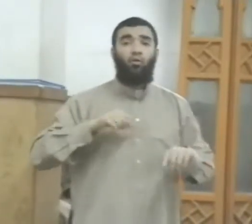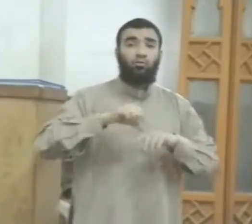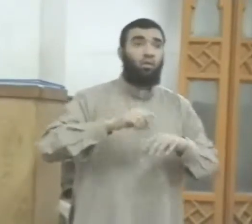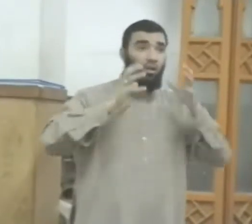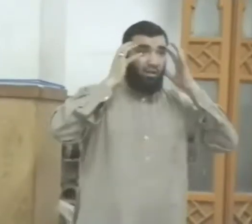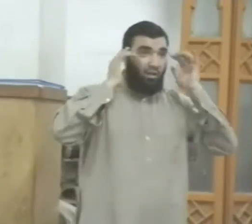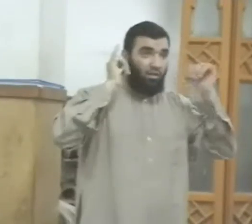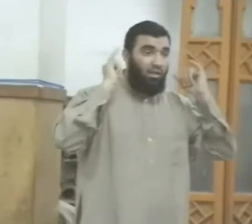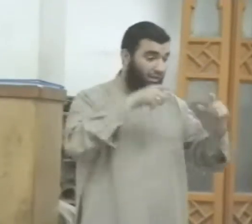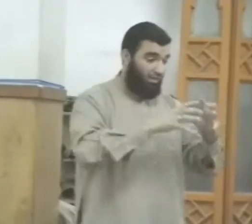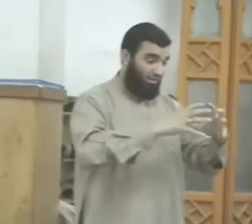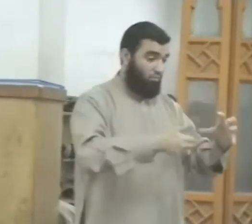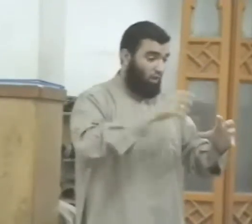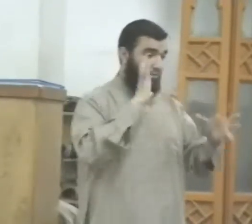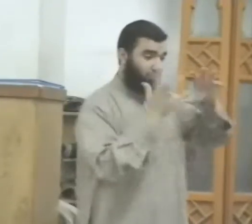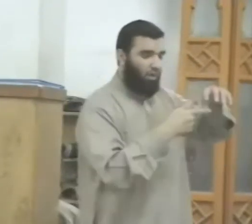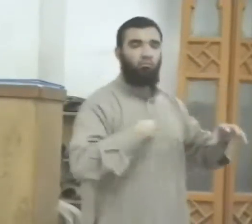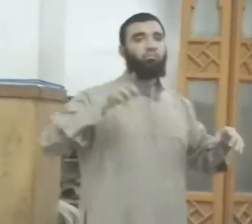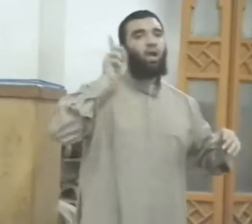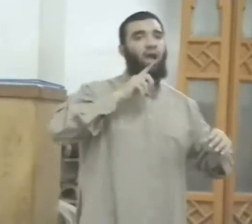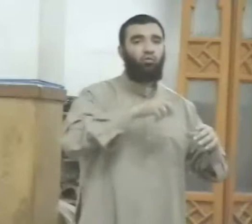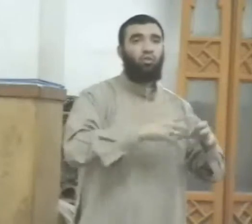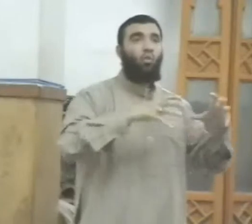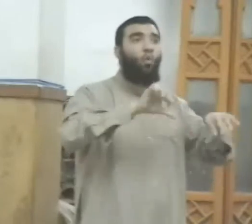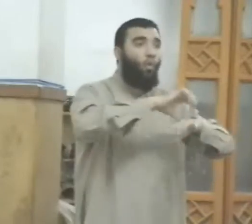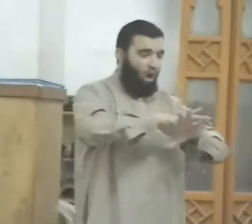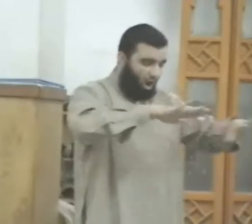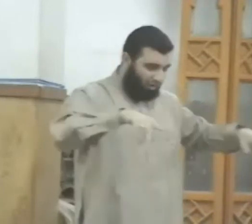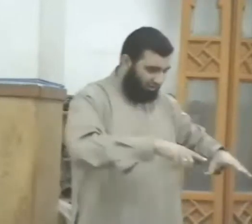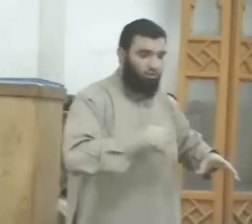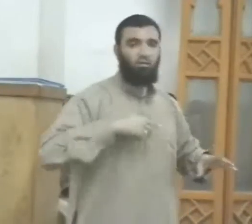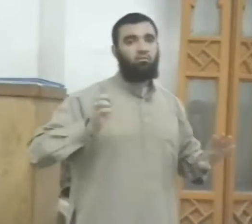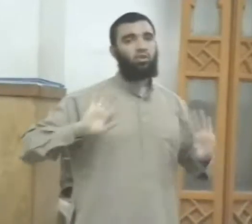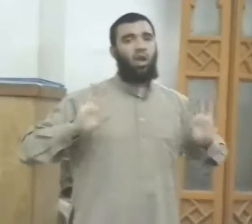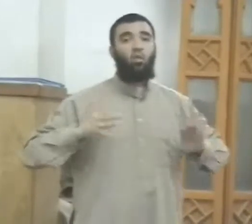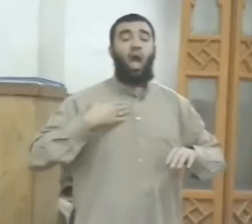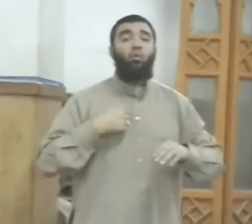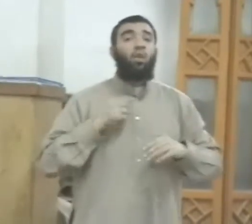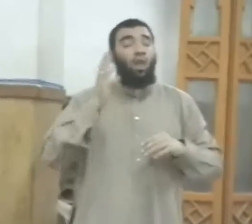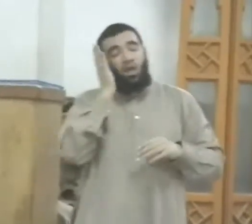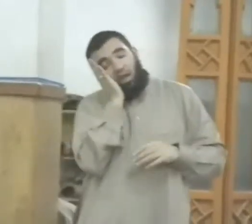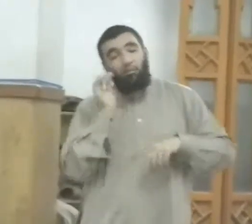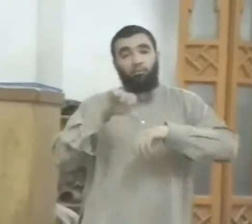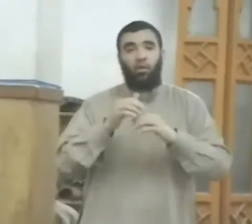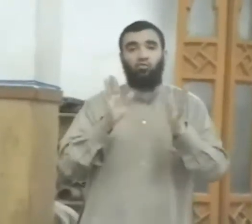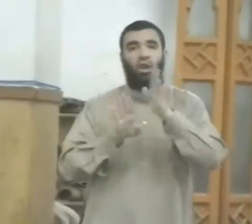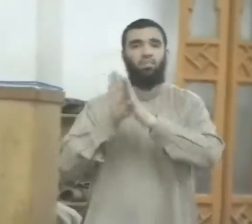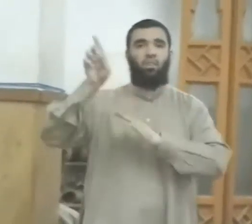مبلغ علمنا ولا إلى النار مصيرنا، واجعل الجنة هي دارنا. اللهم لا تدع لنا في مقامنا